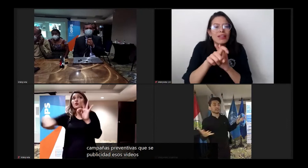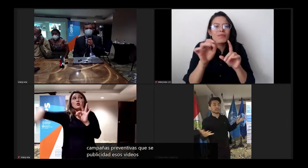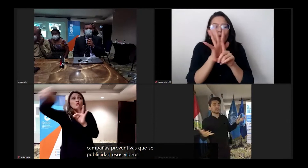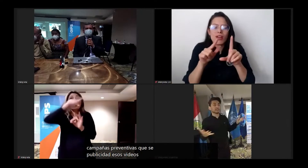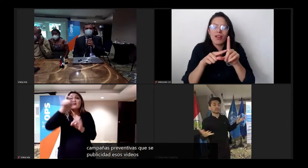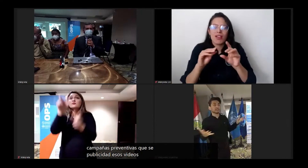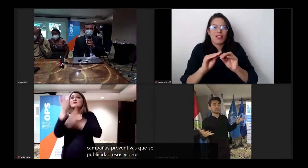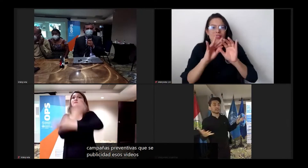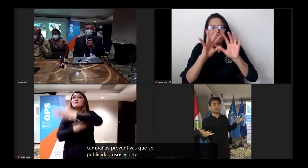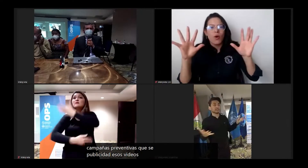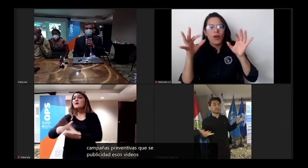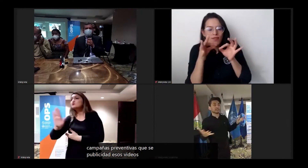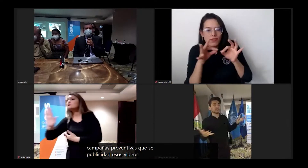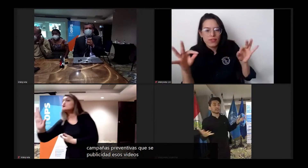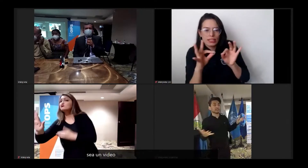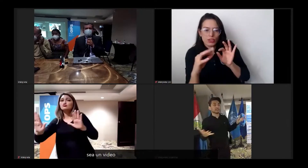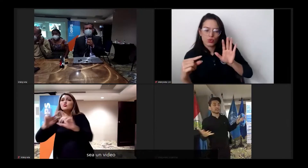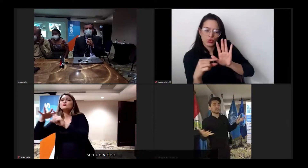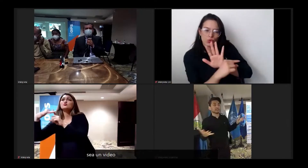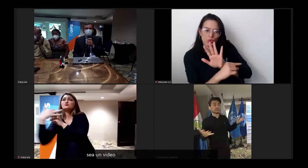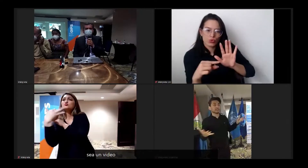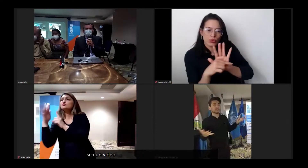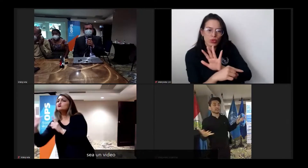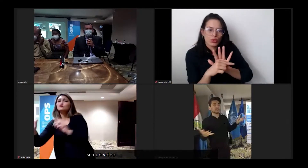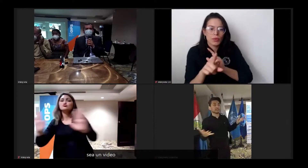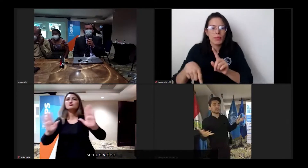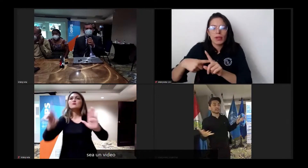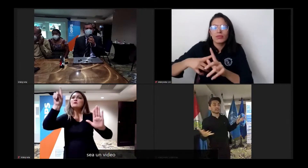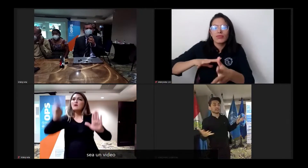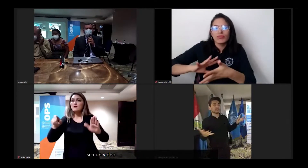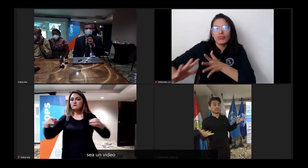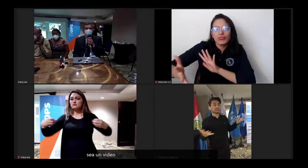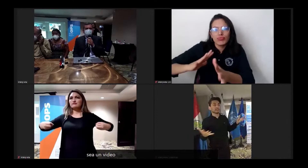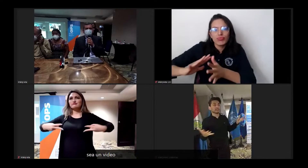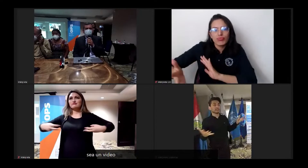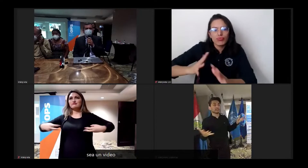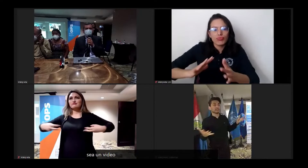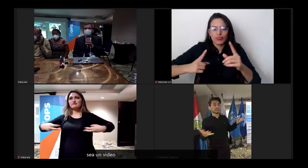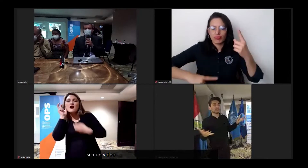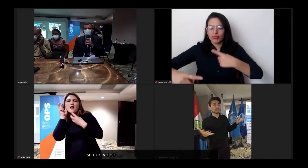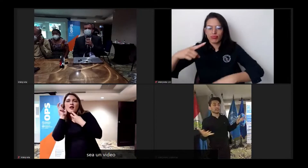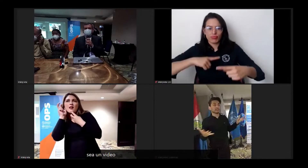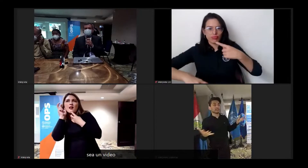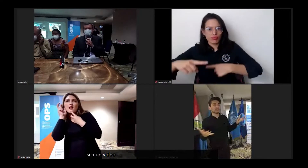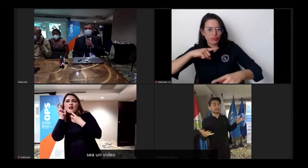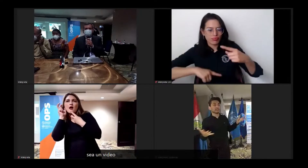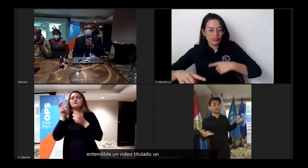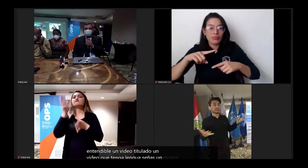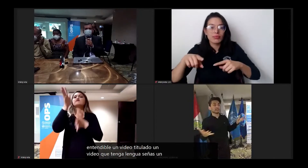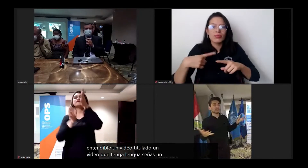que esté subtitulado, un video que tenga lengua de señas, un video que tenga